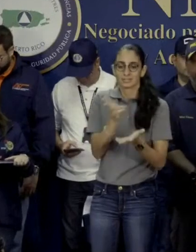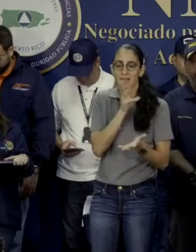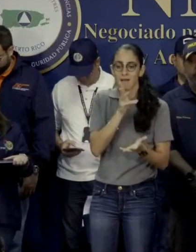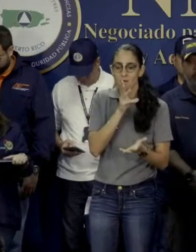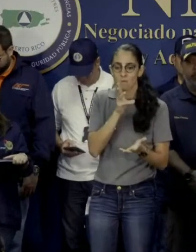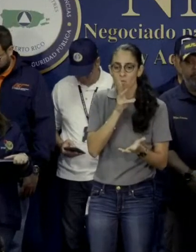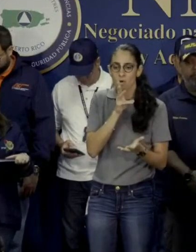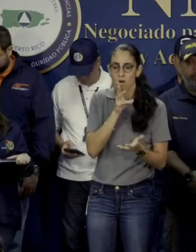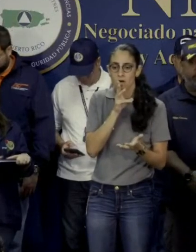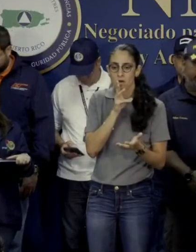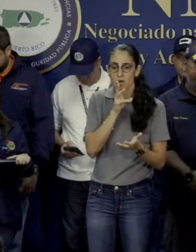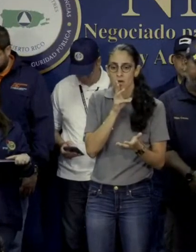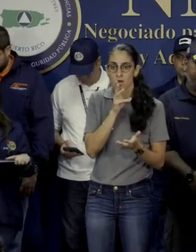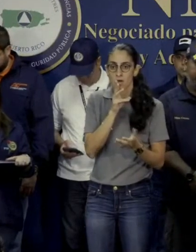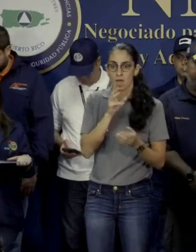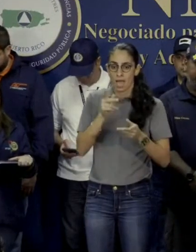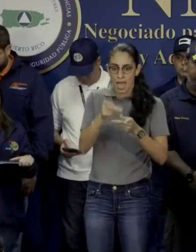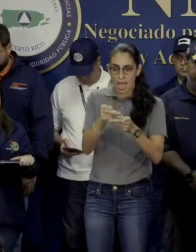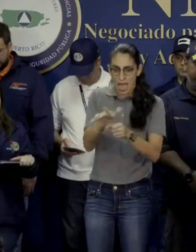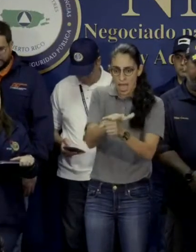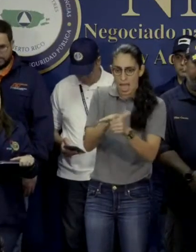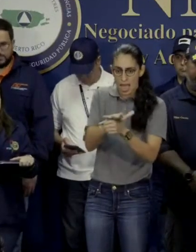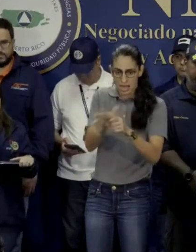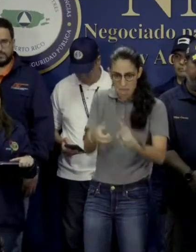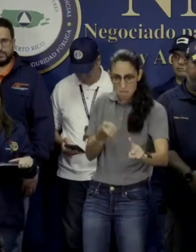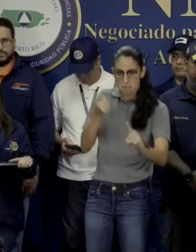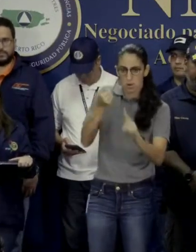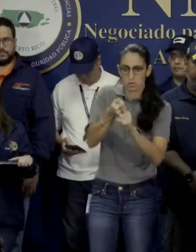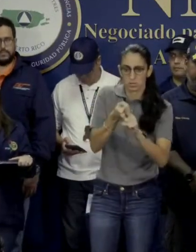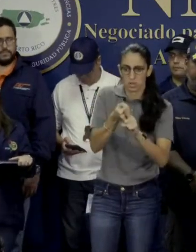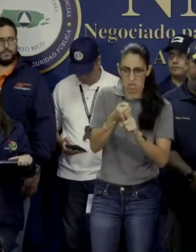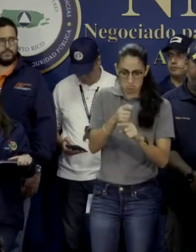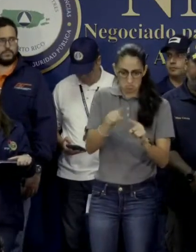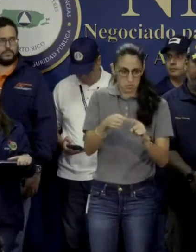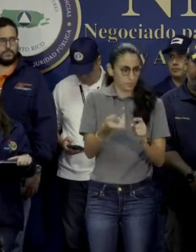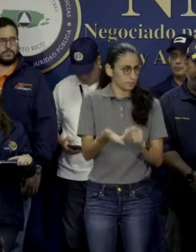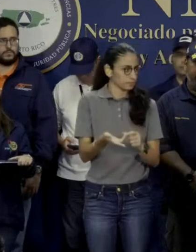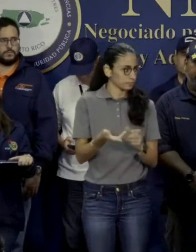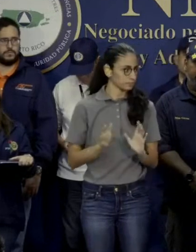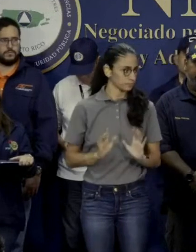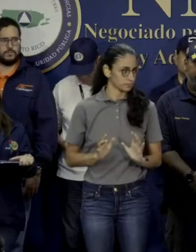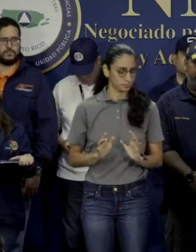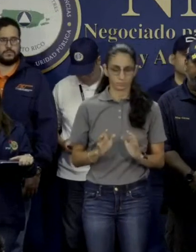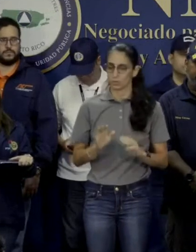es el área que más impactado está negativamente en cuanto al servicio?